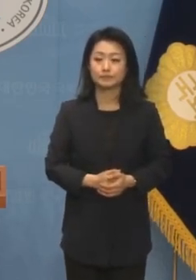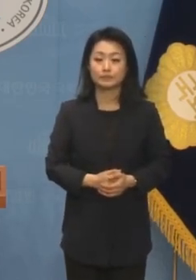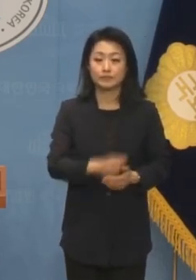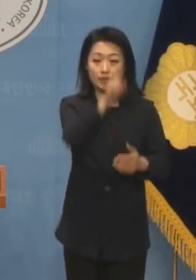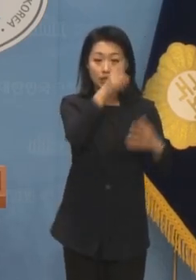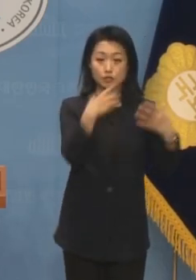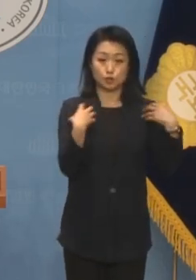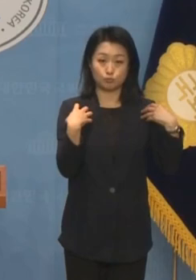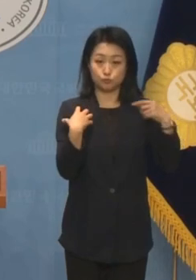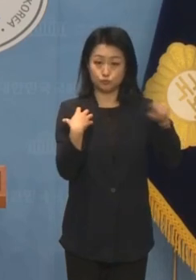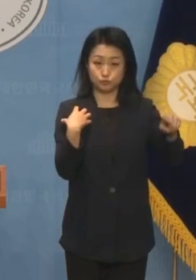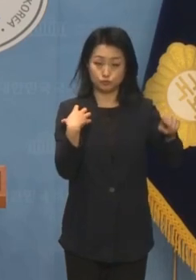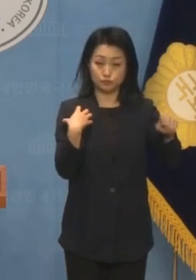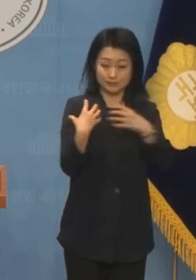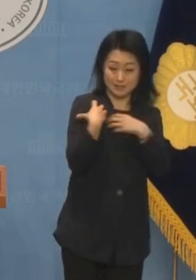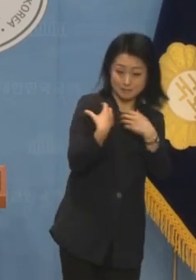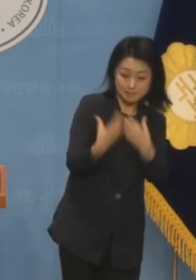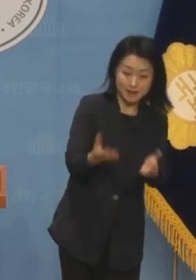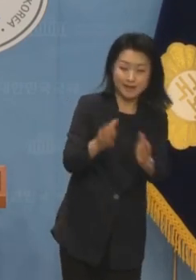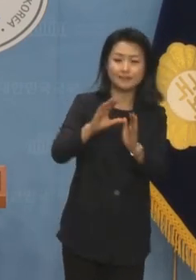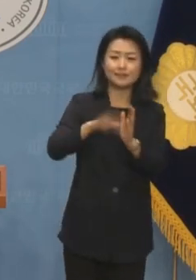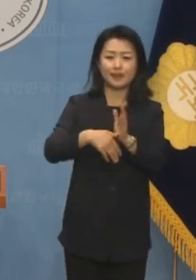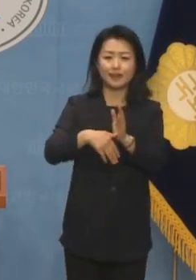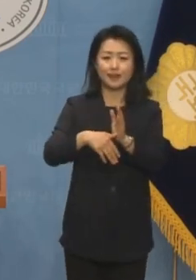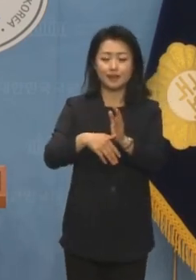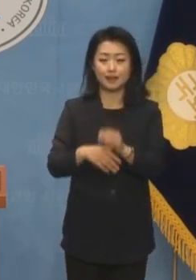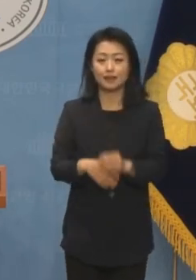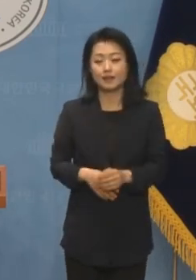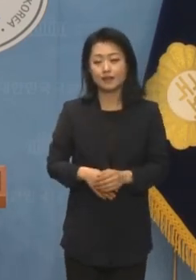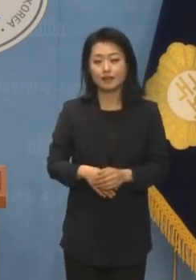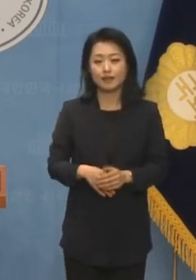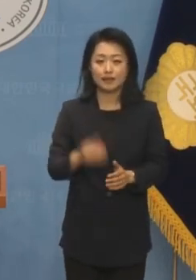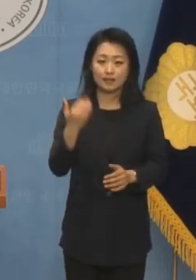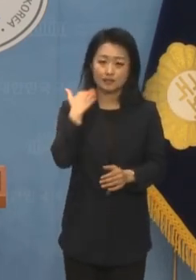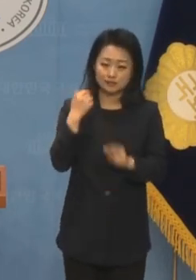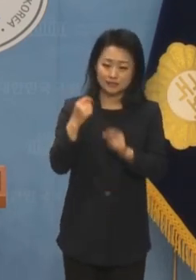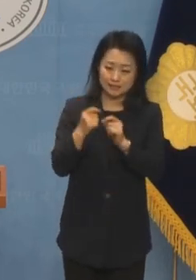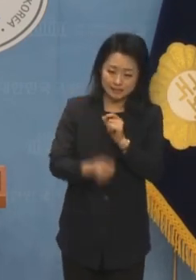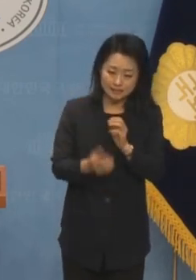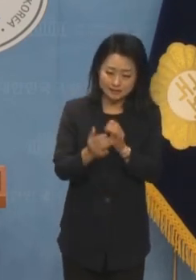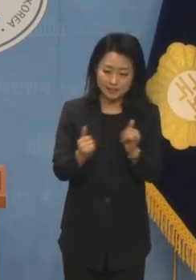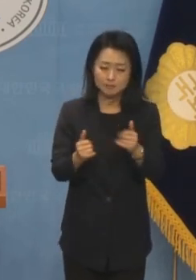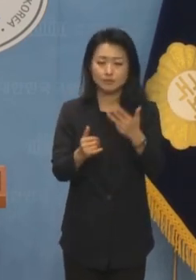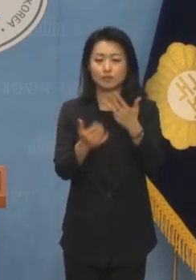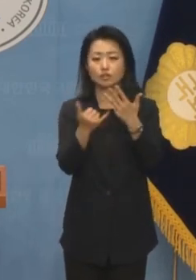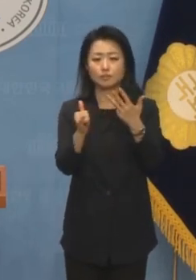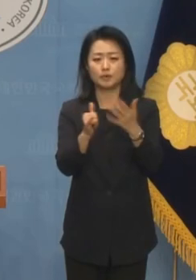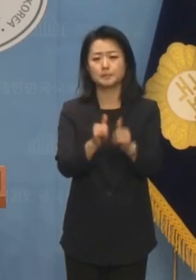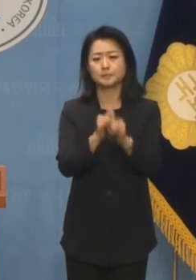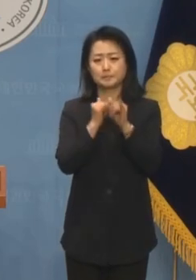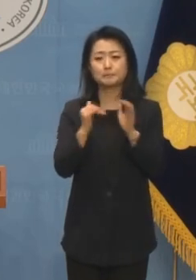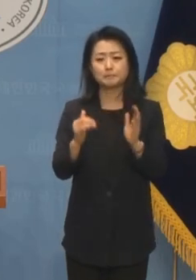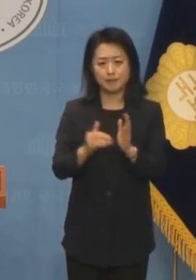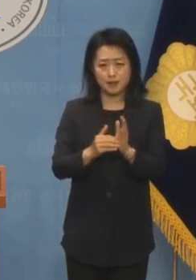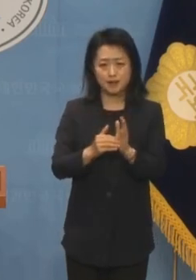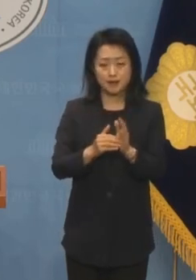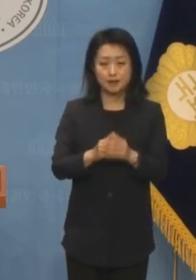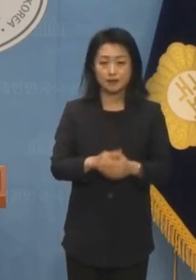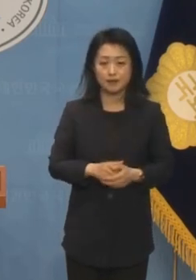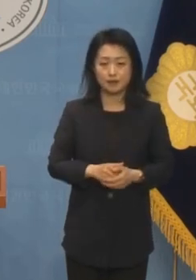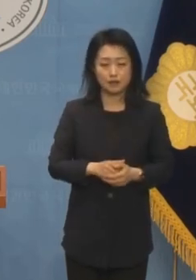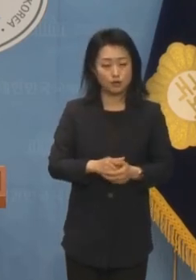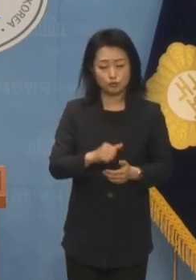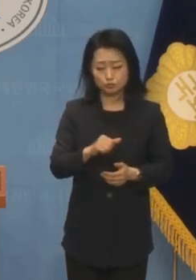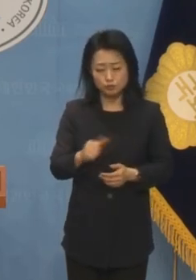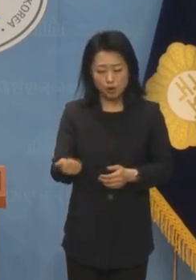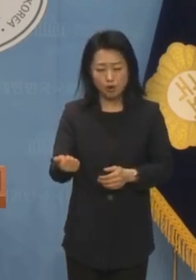정부 여당이 책임을 방기하는 사이 벌써 8명의 희생자가 생겼습니다. 알려지지 않은 죽음이나